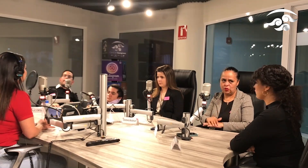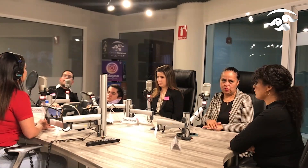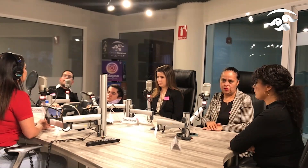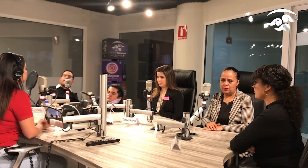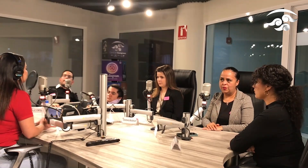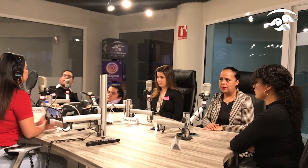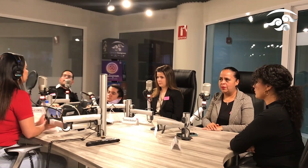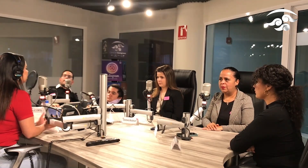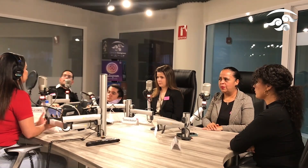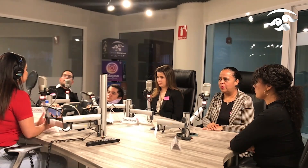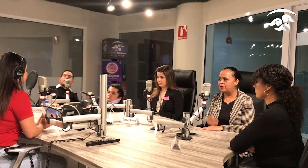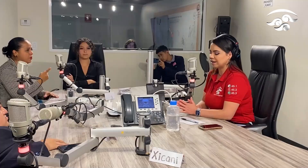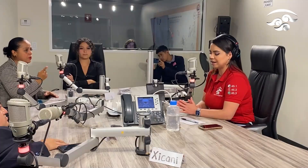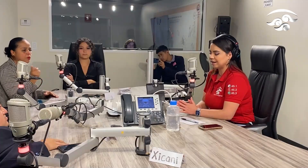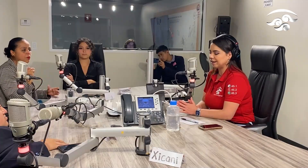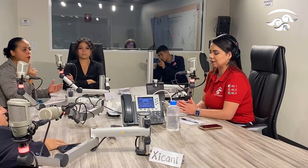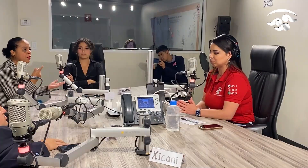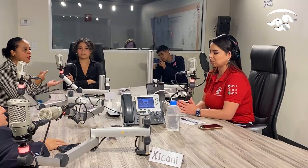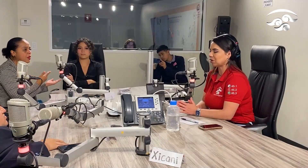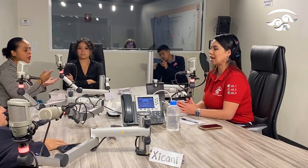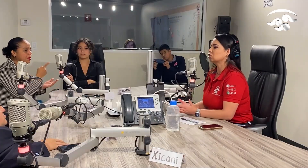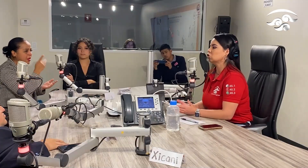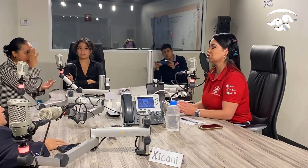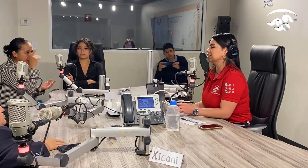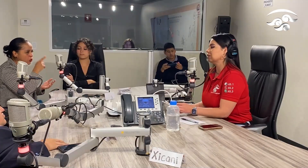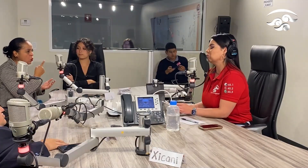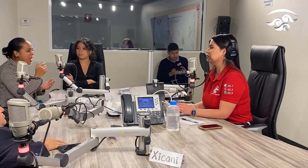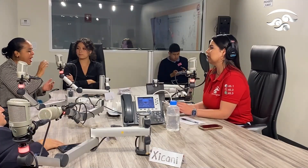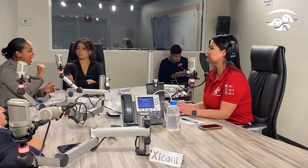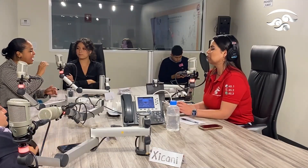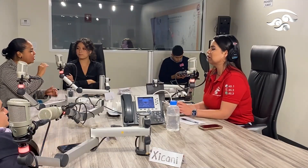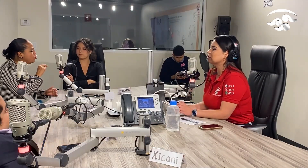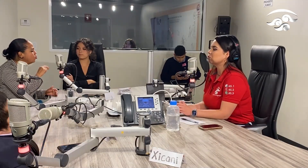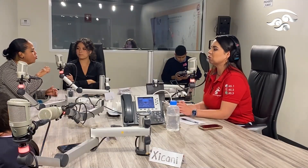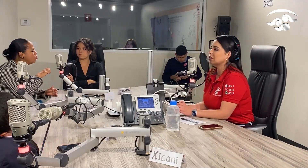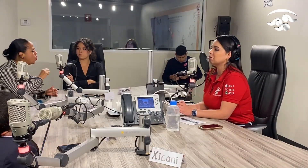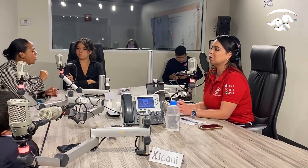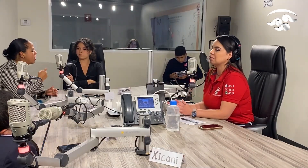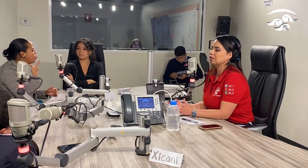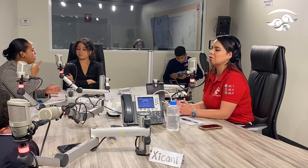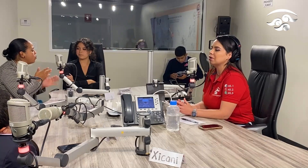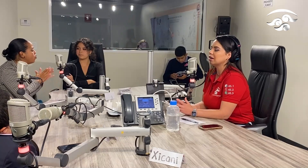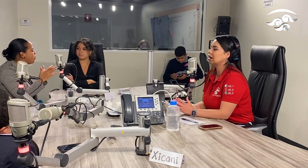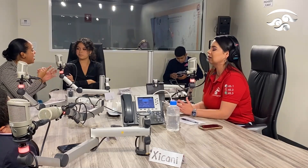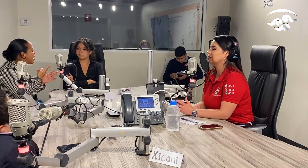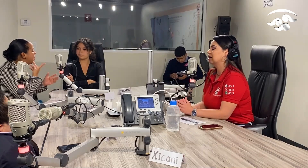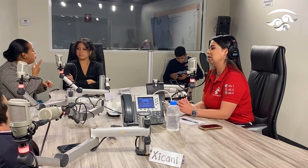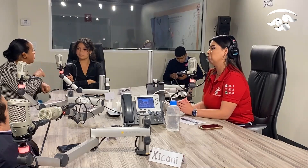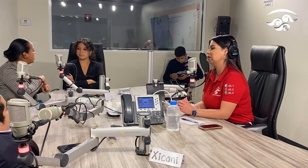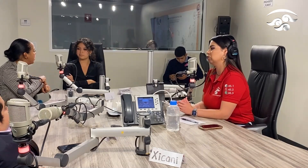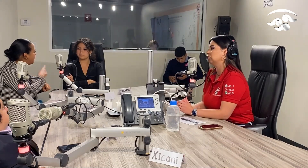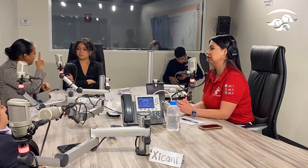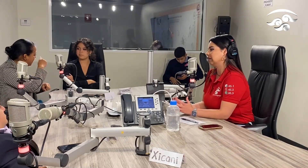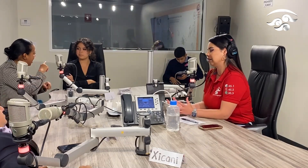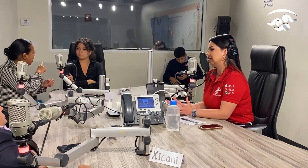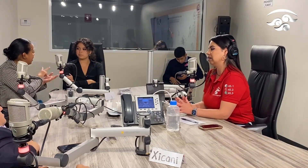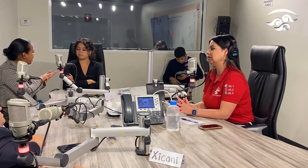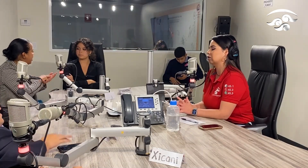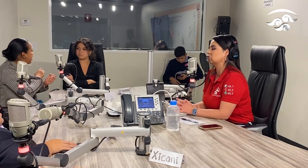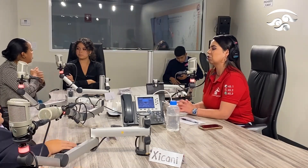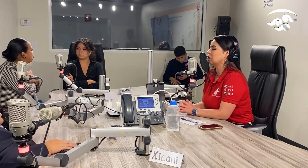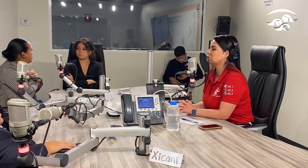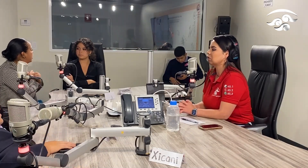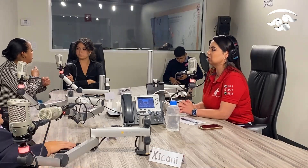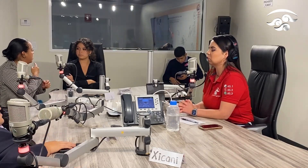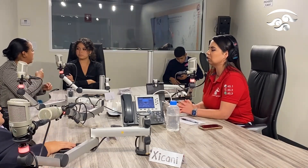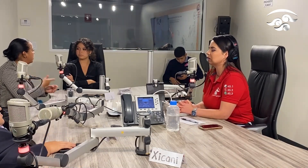Claro. Ustedes, chicos, ¿qué acciones, qué políticas públicas se podrían implementar para garantizar la educación en el